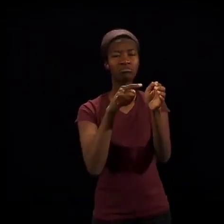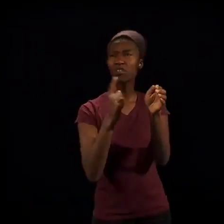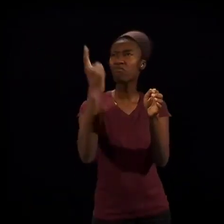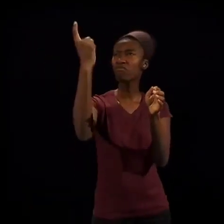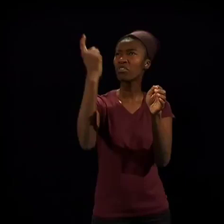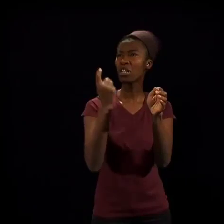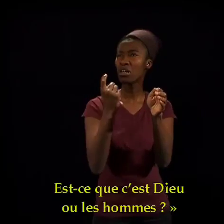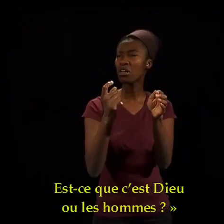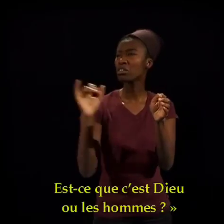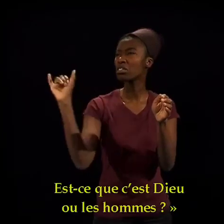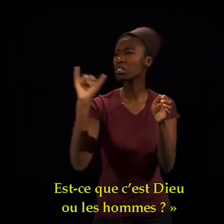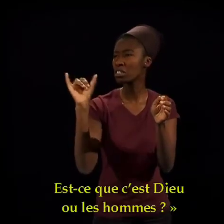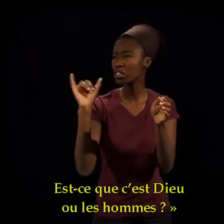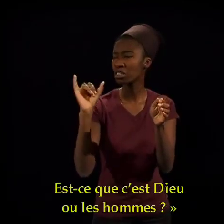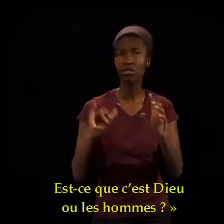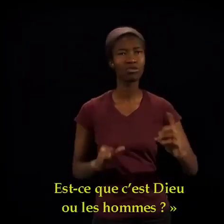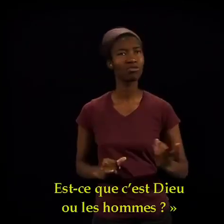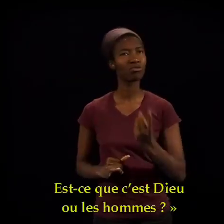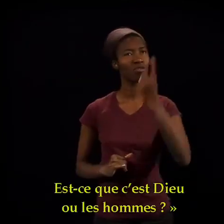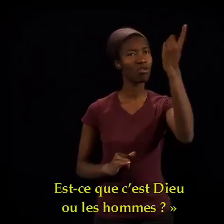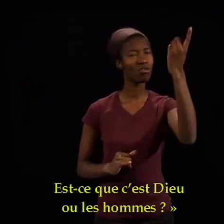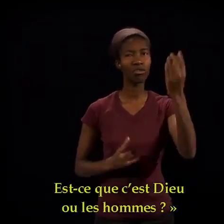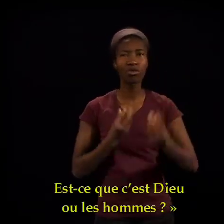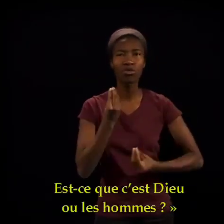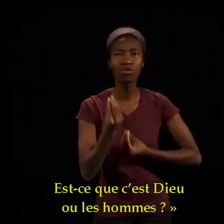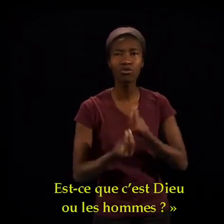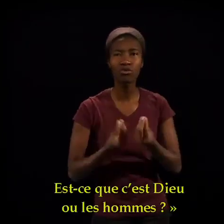Est-ce que c'est Dieu ou les hommes ? »